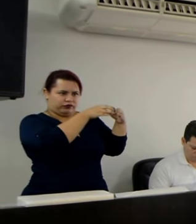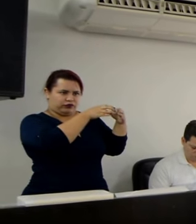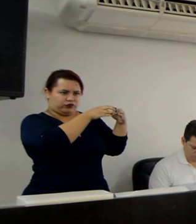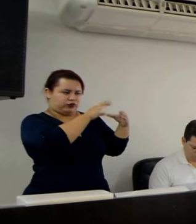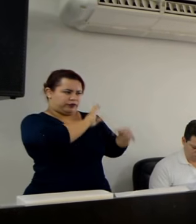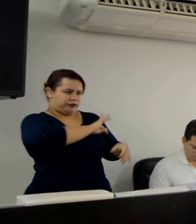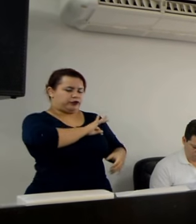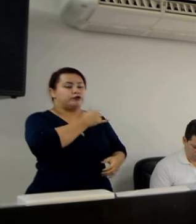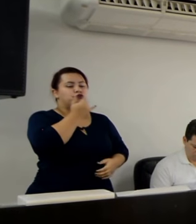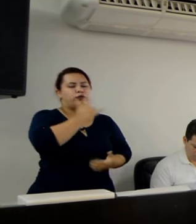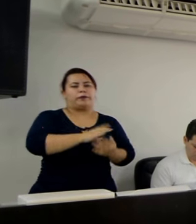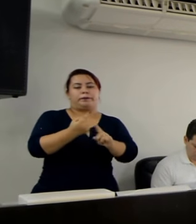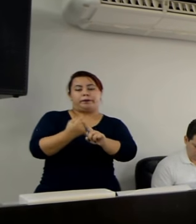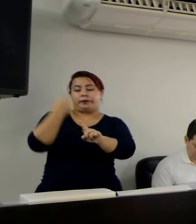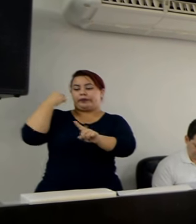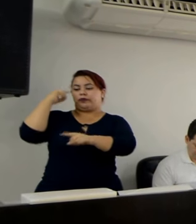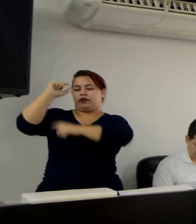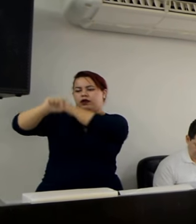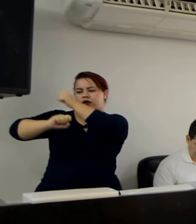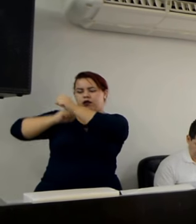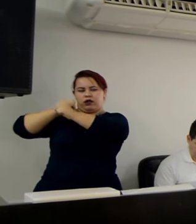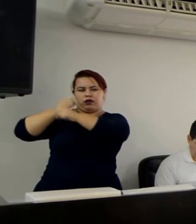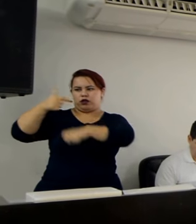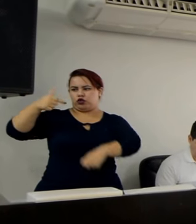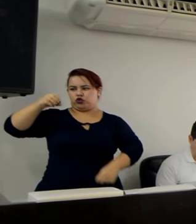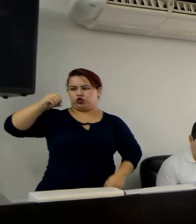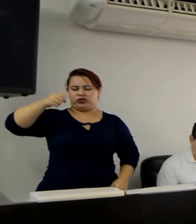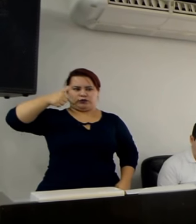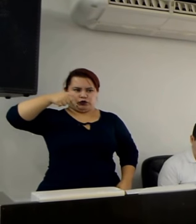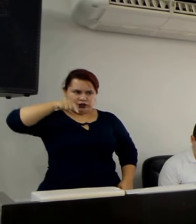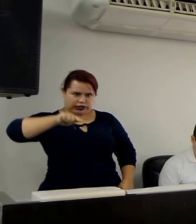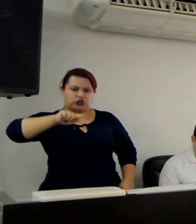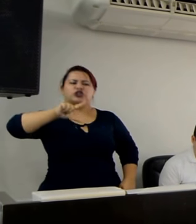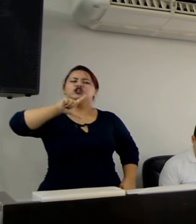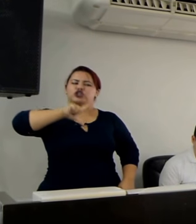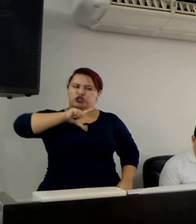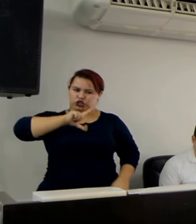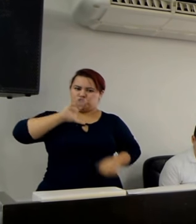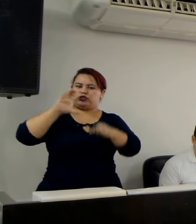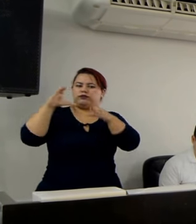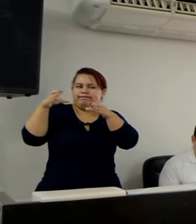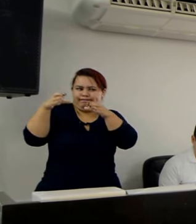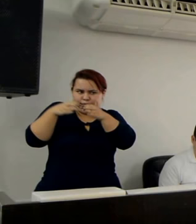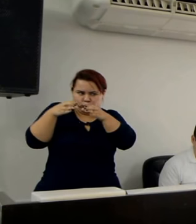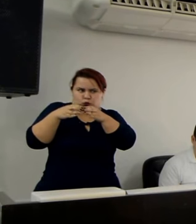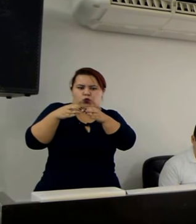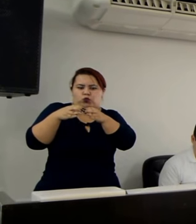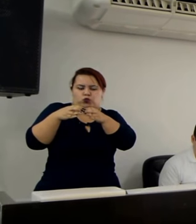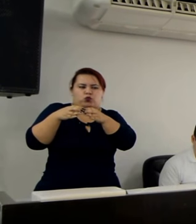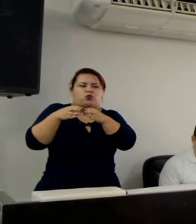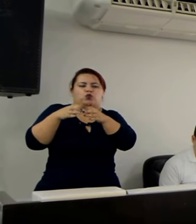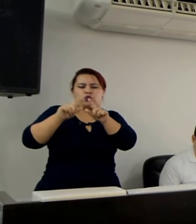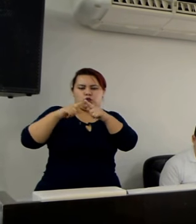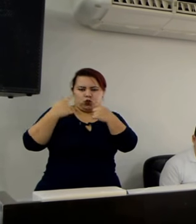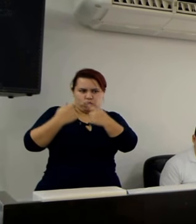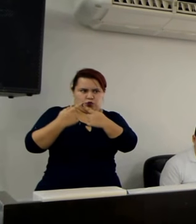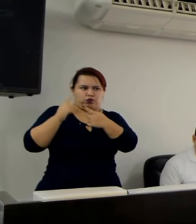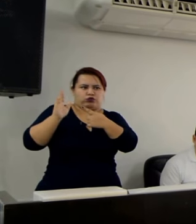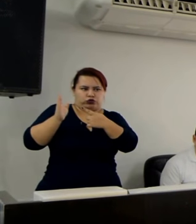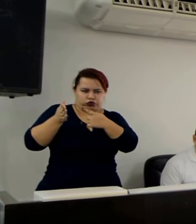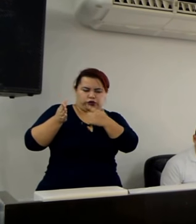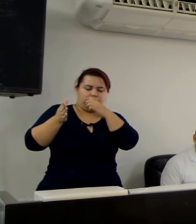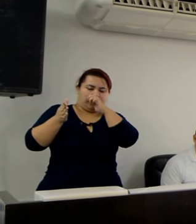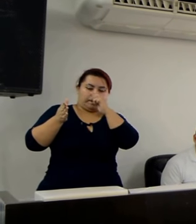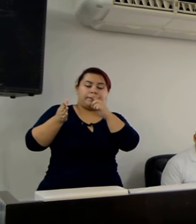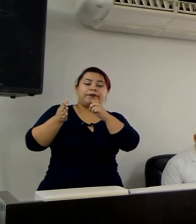Secretaria em 2017, nós pegamos um Conselho que foi eleito em 2015, e esse conselho ele